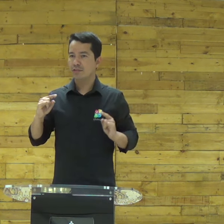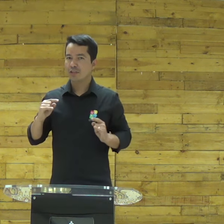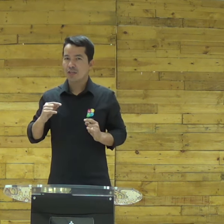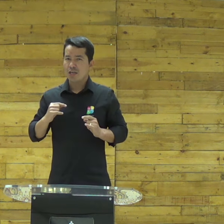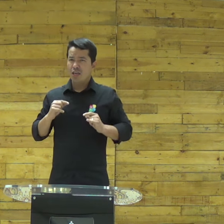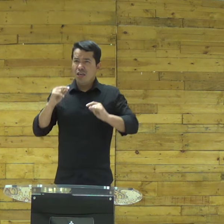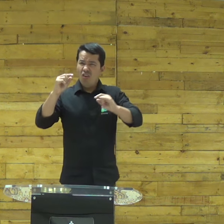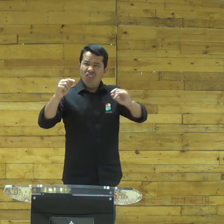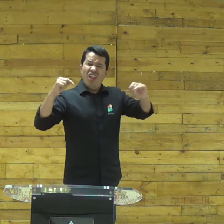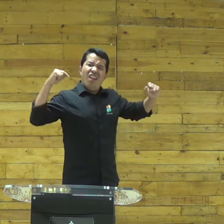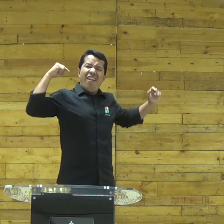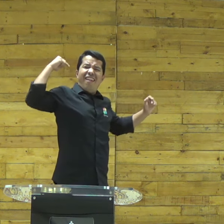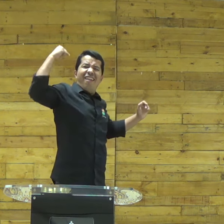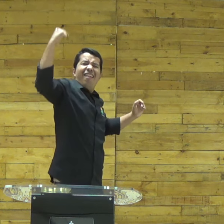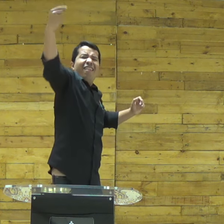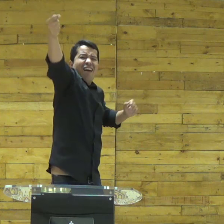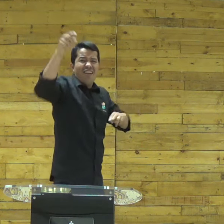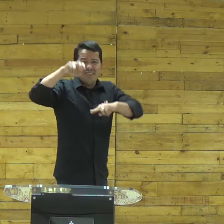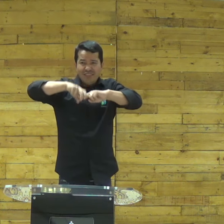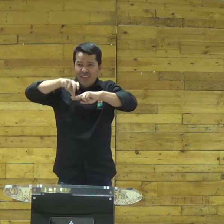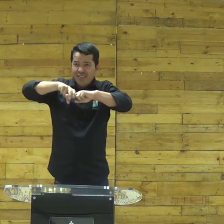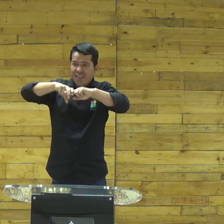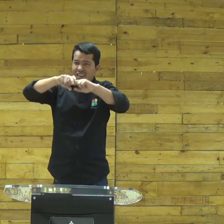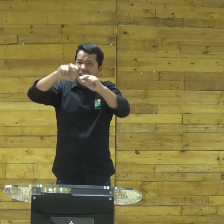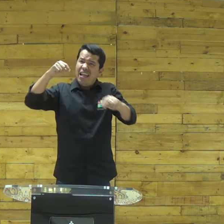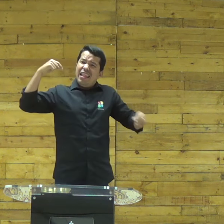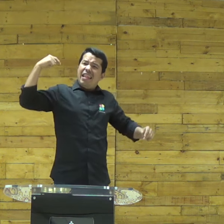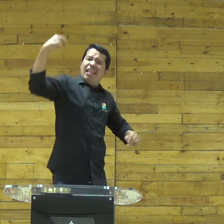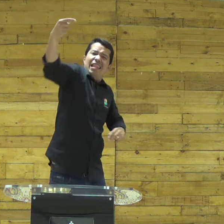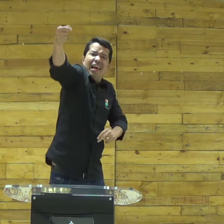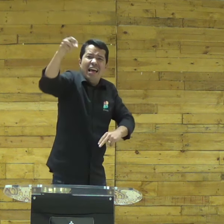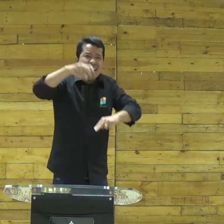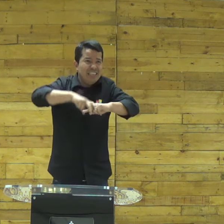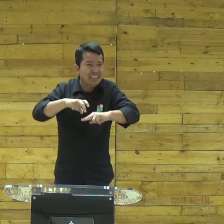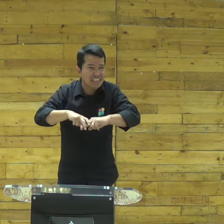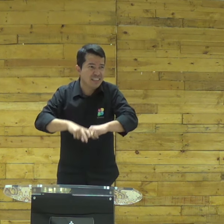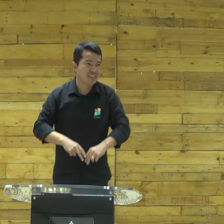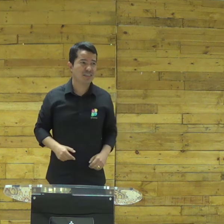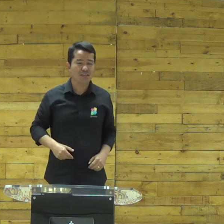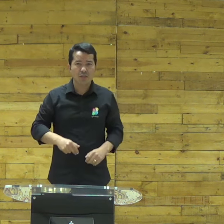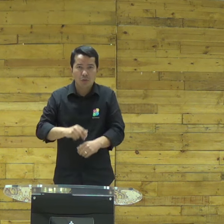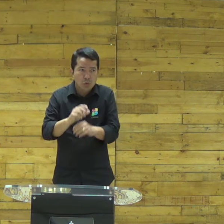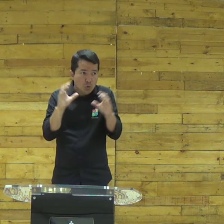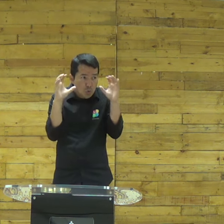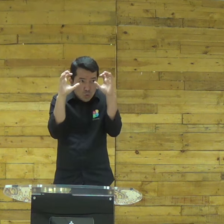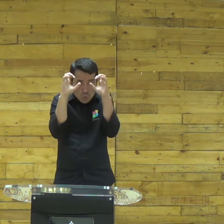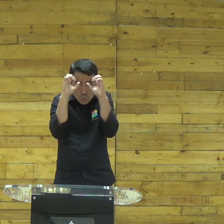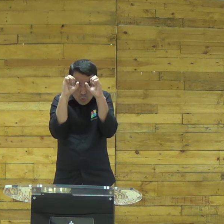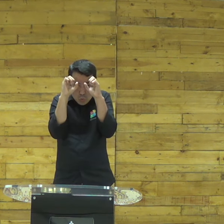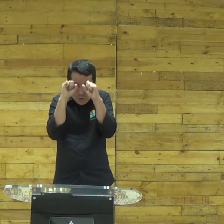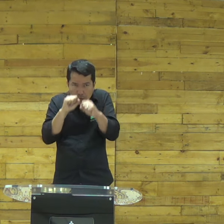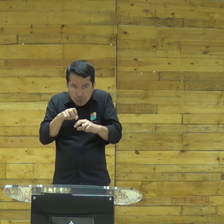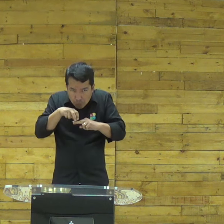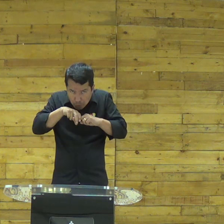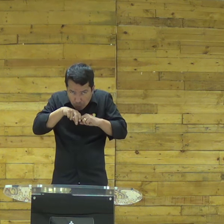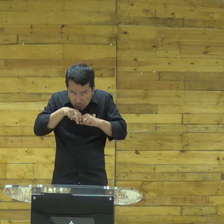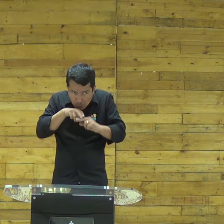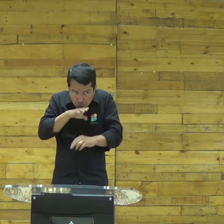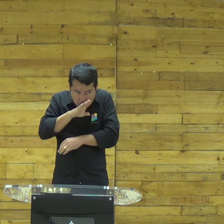num acampamento sentei lá atrás sabe meio que